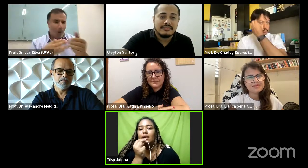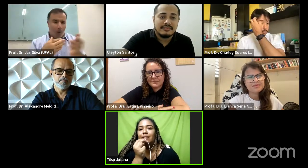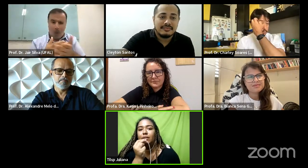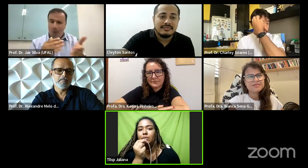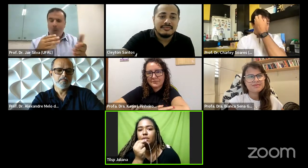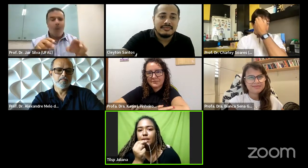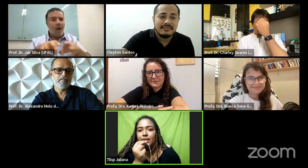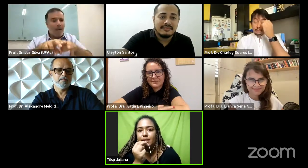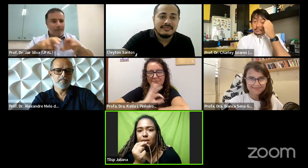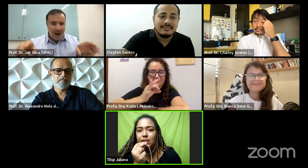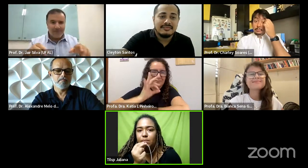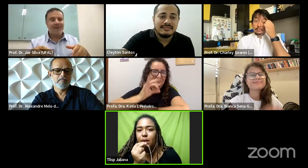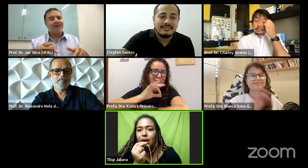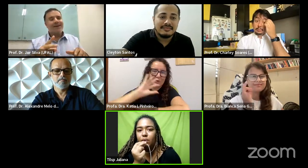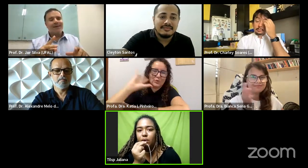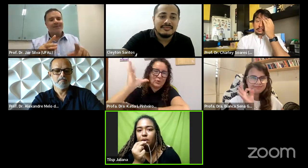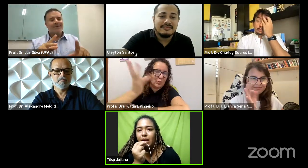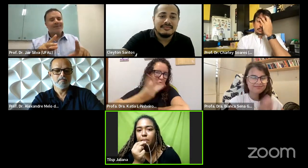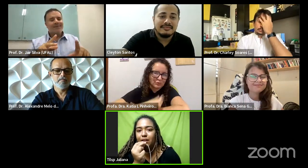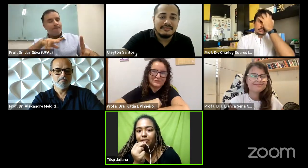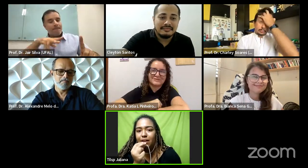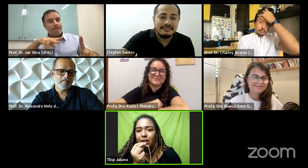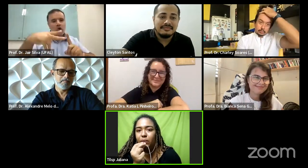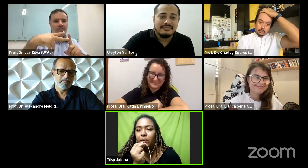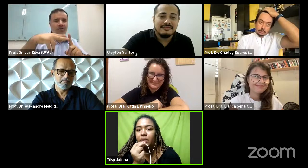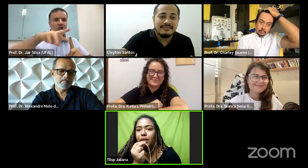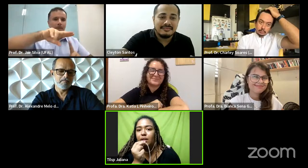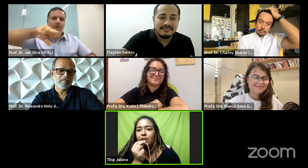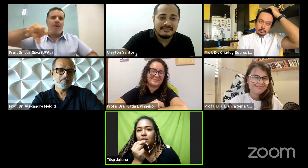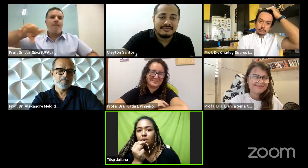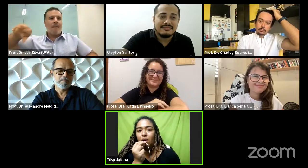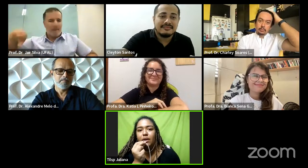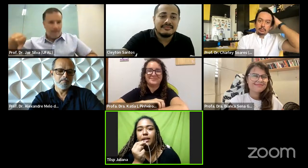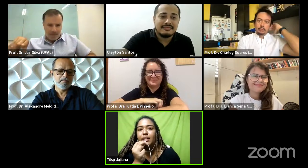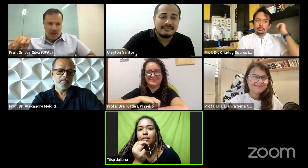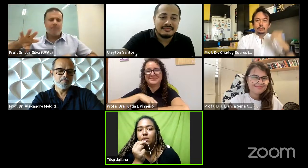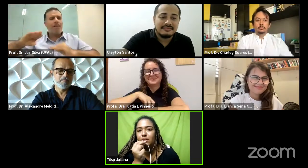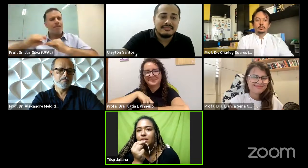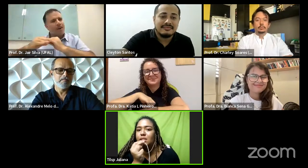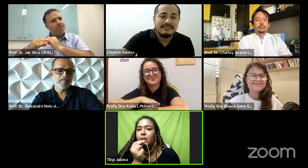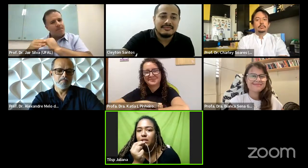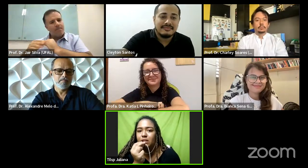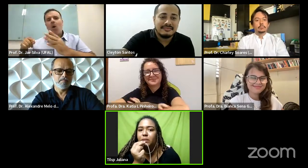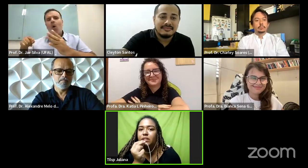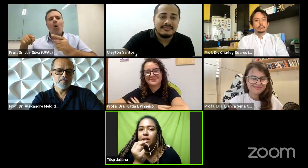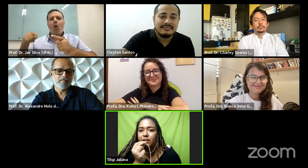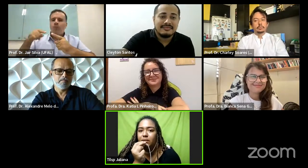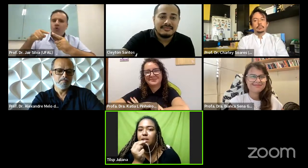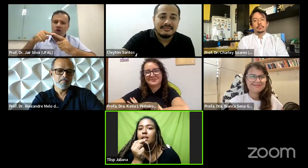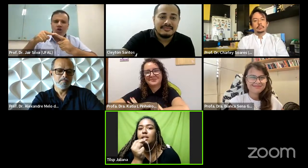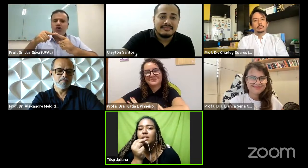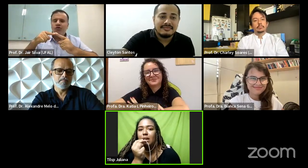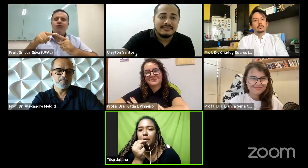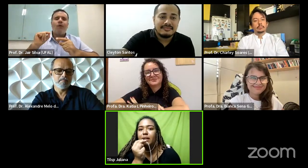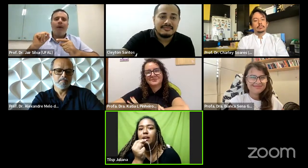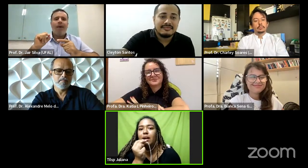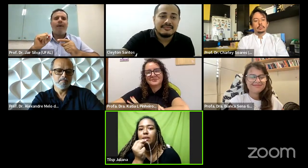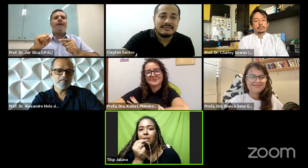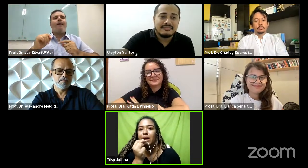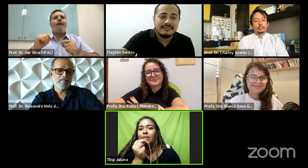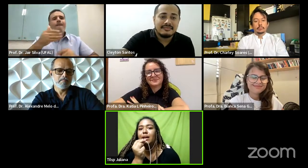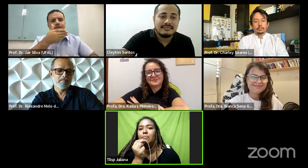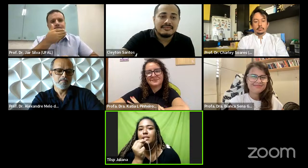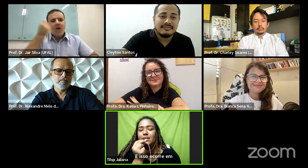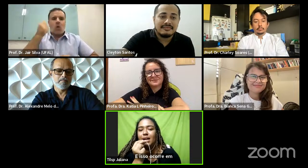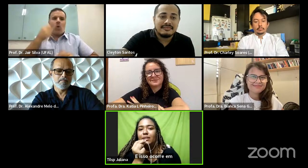complementos, levar em consideração o que a banca falou, e isso ocorre, né, em todas as bancas de mestrado. Sempre